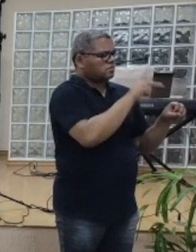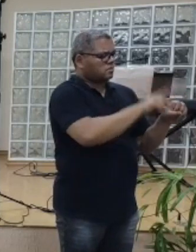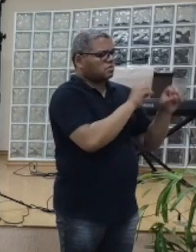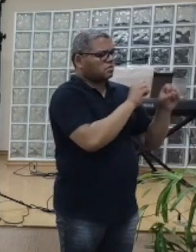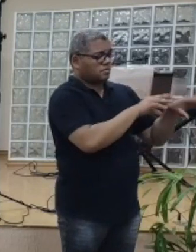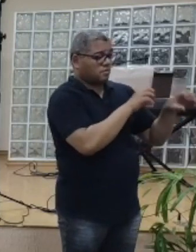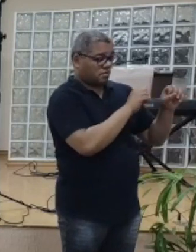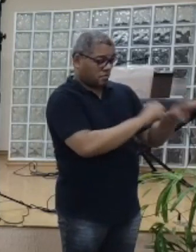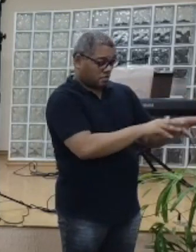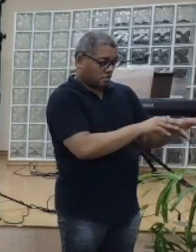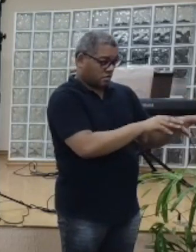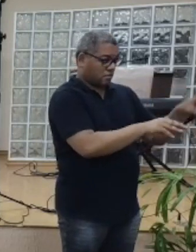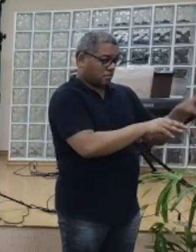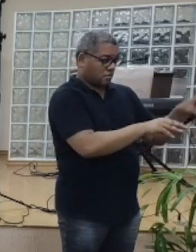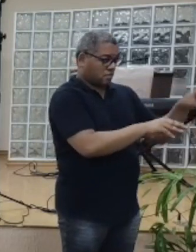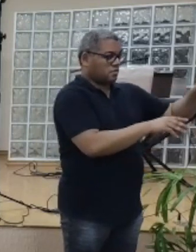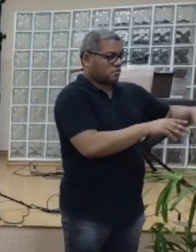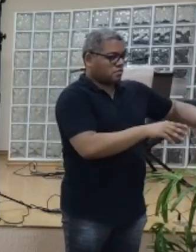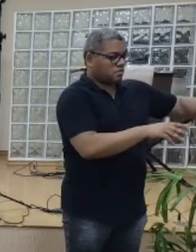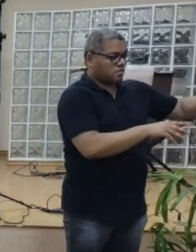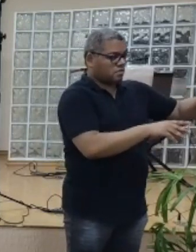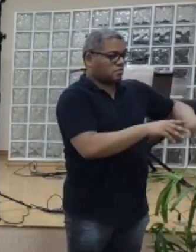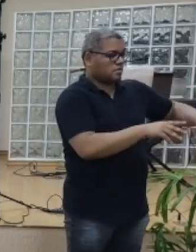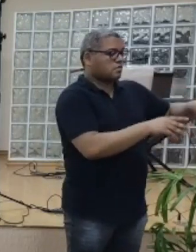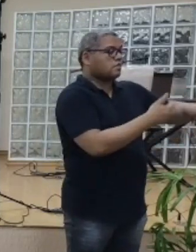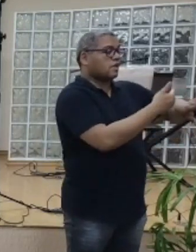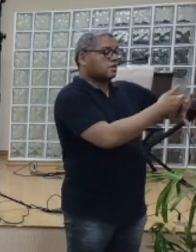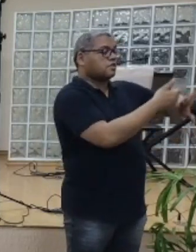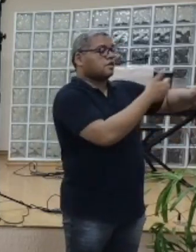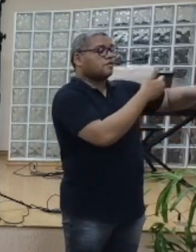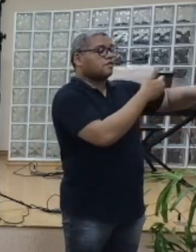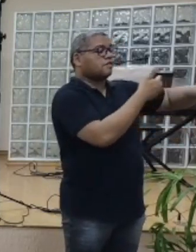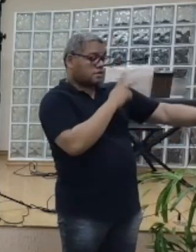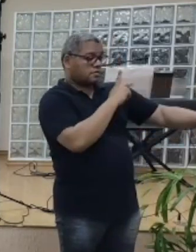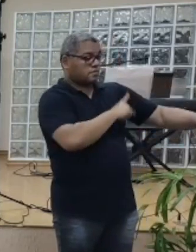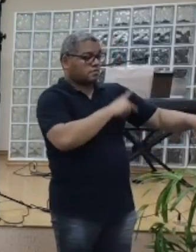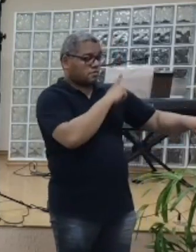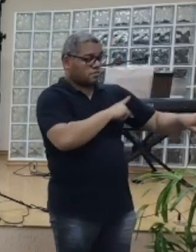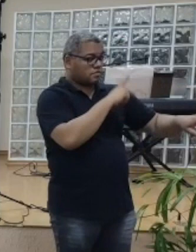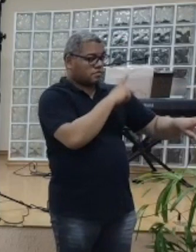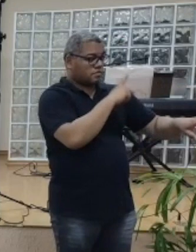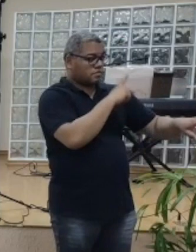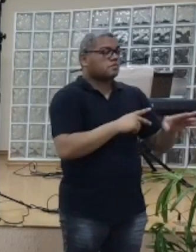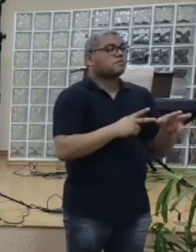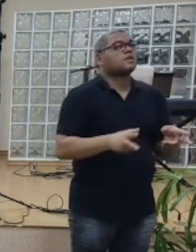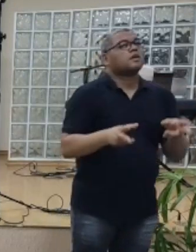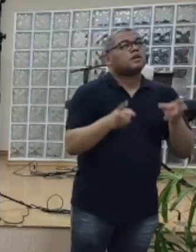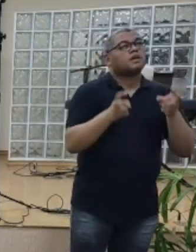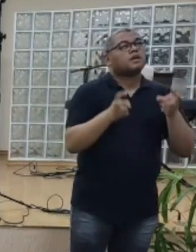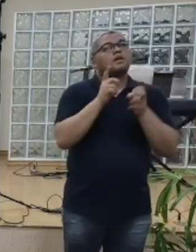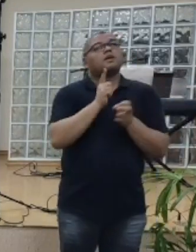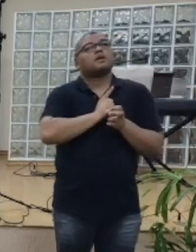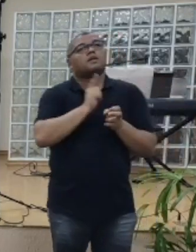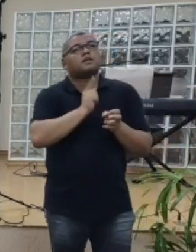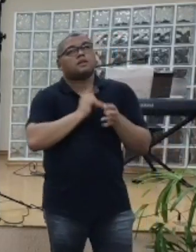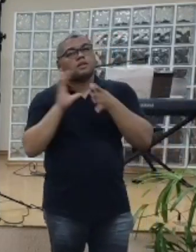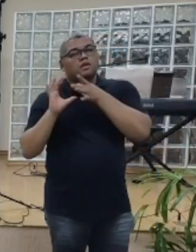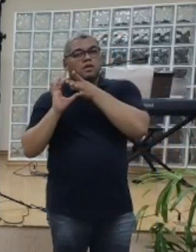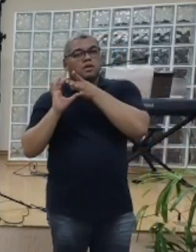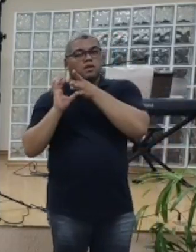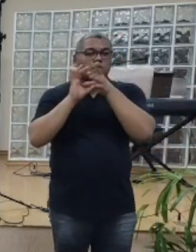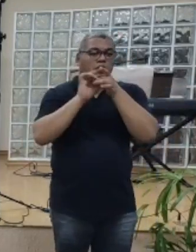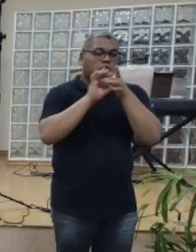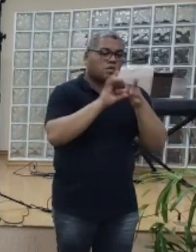que Paulo pregou, da verdade do evangelho. E aqui a gente precisa olhar que tem um contexto muito forte aqui, que Paulo